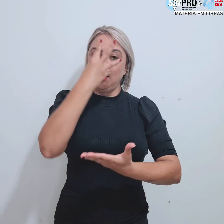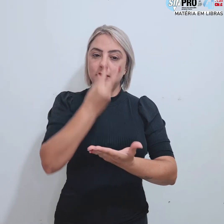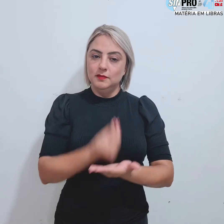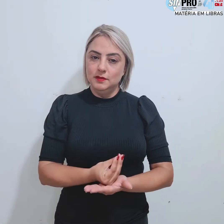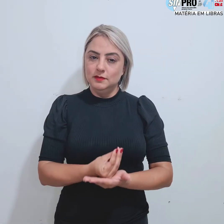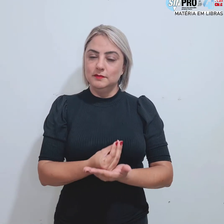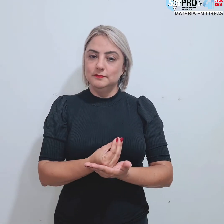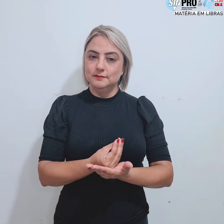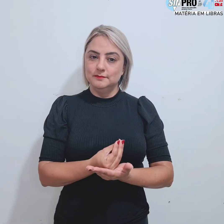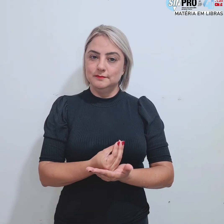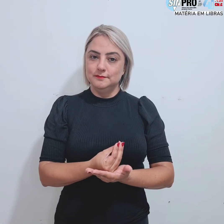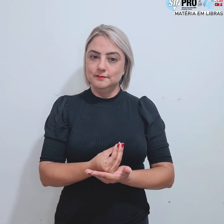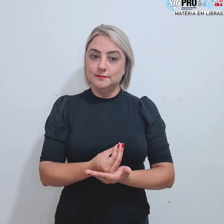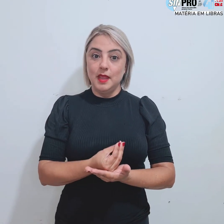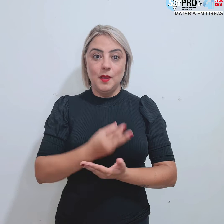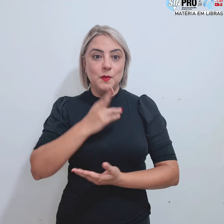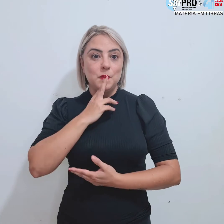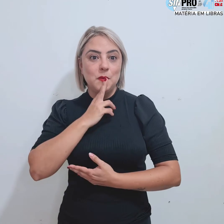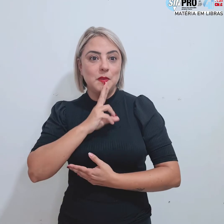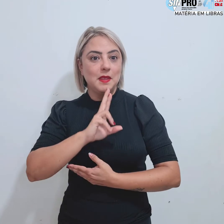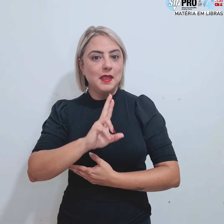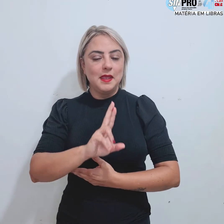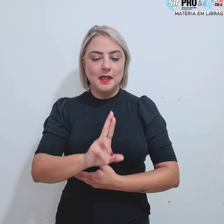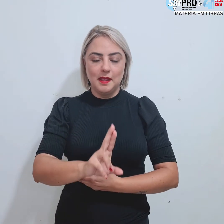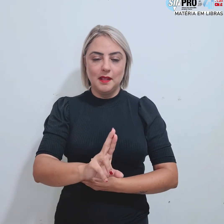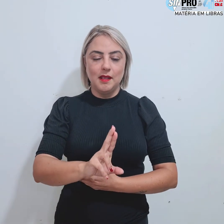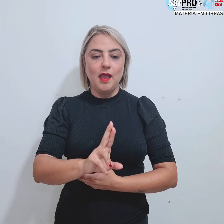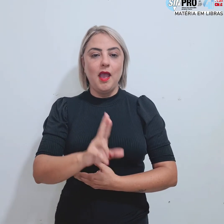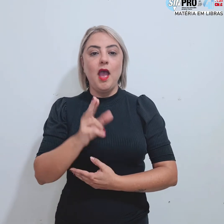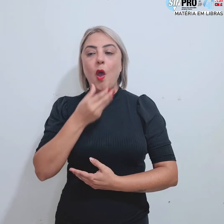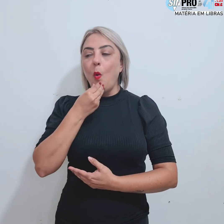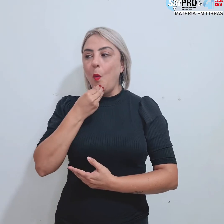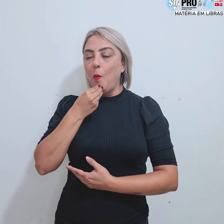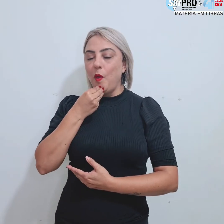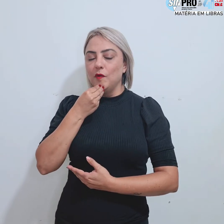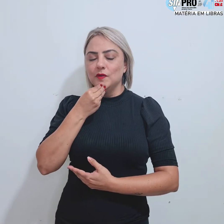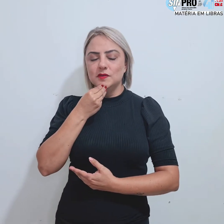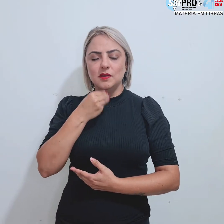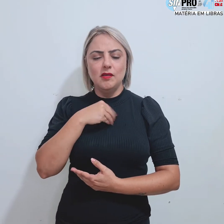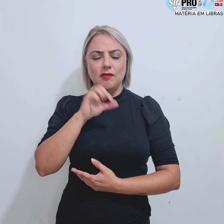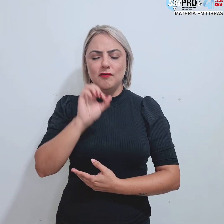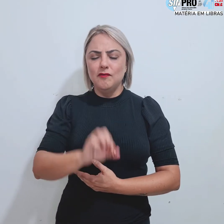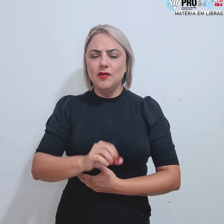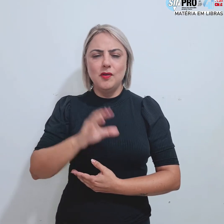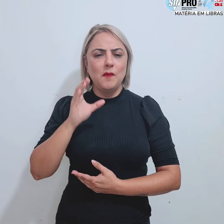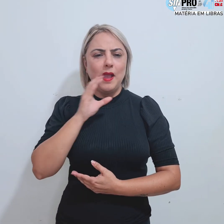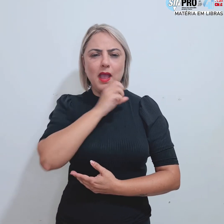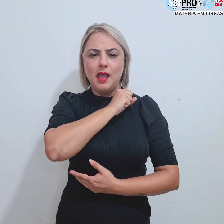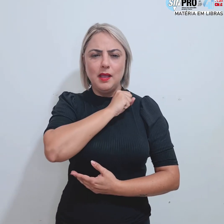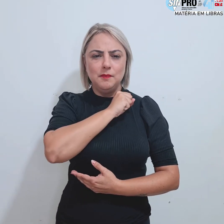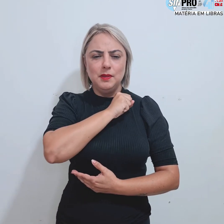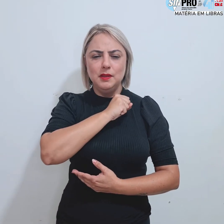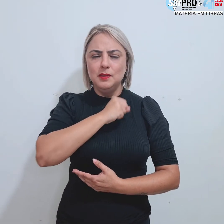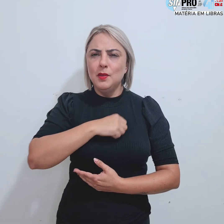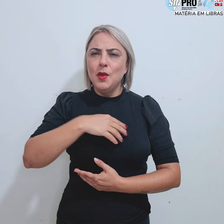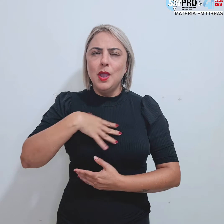identidade de gênero. Os resultados, segundo o professor, foram imediatos e